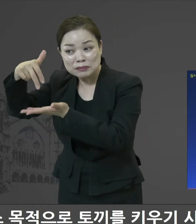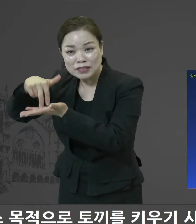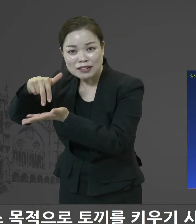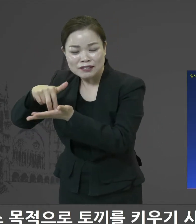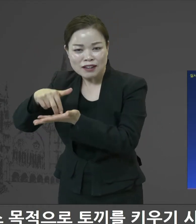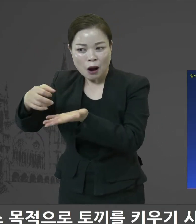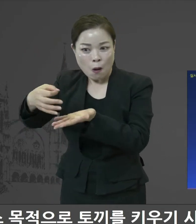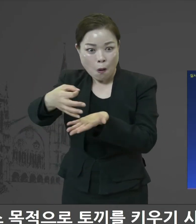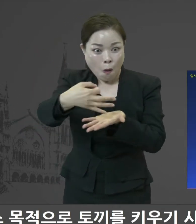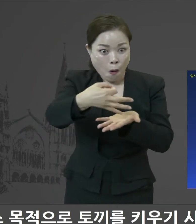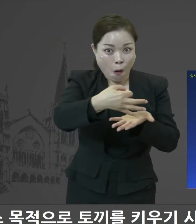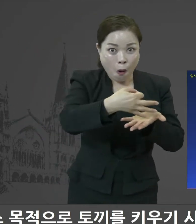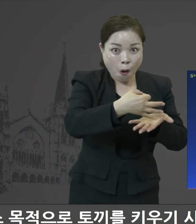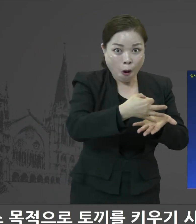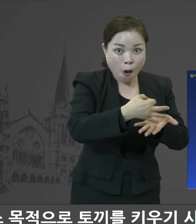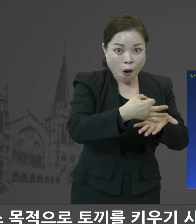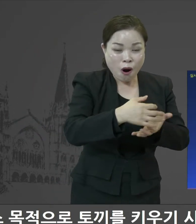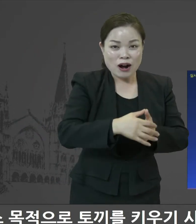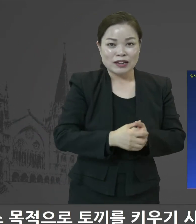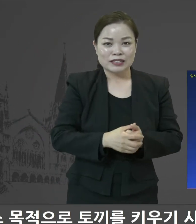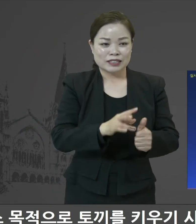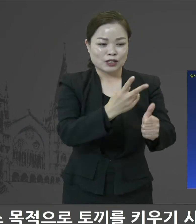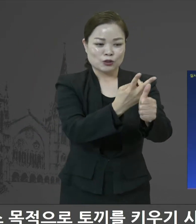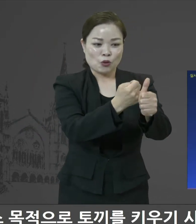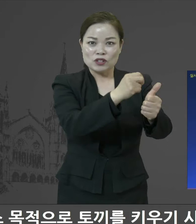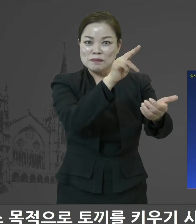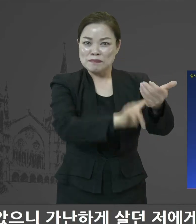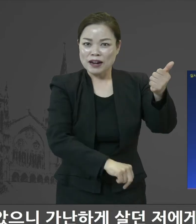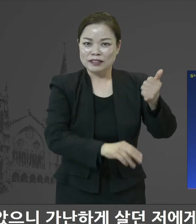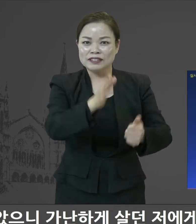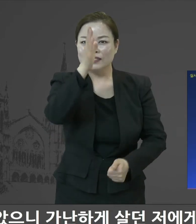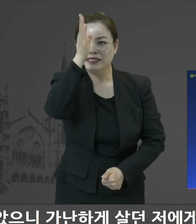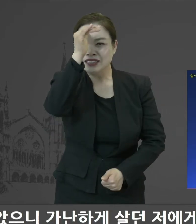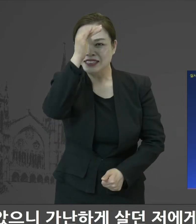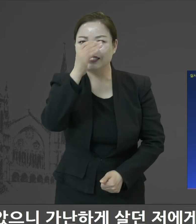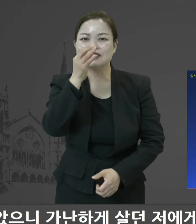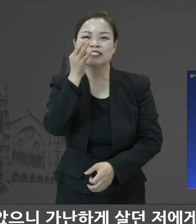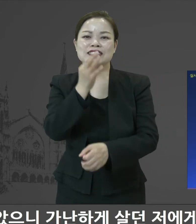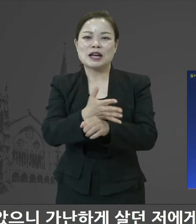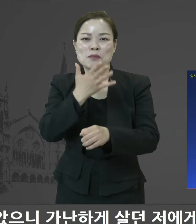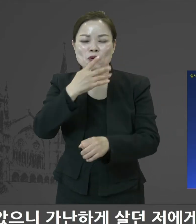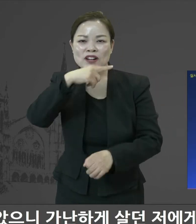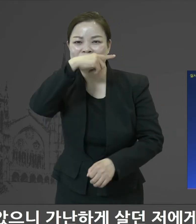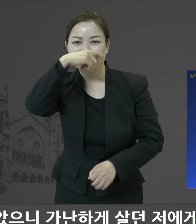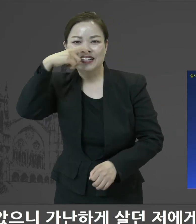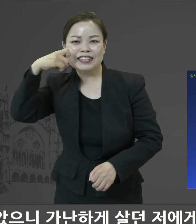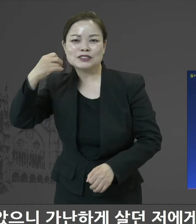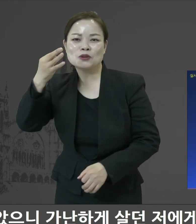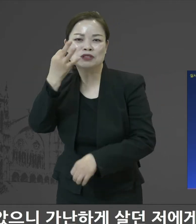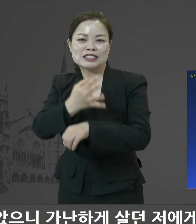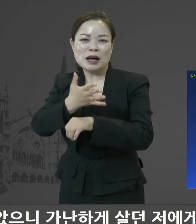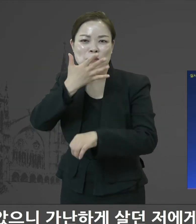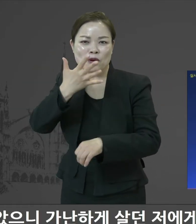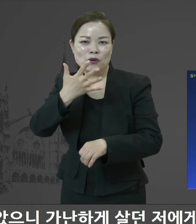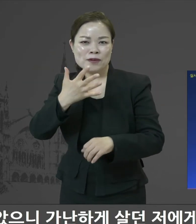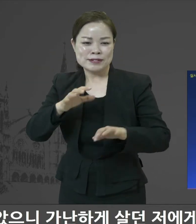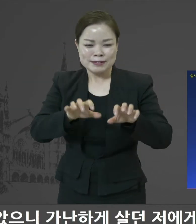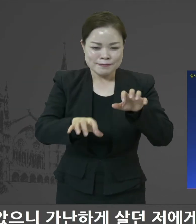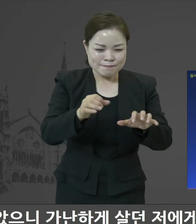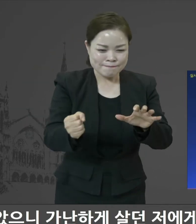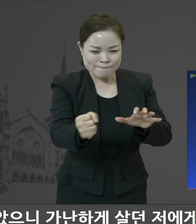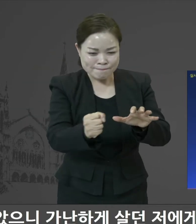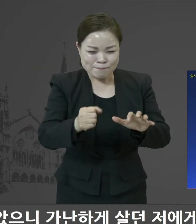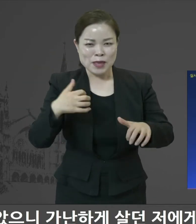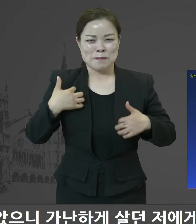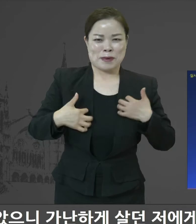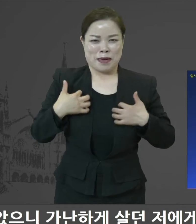쏠쏠한 수입이었습니다. 그때 그 토끼를 팔아서 통닭도 사 먹고 짜장면도 사 먹고 오락실 가서 게임도